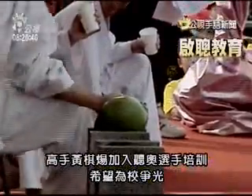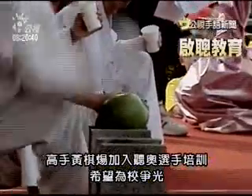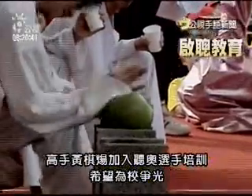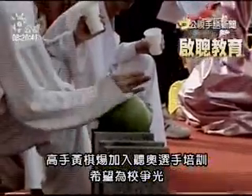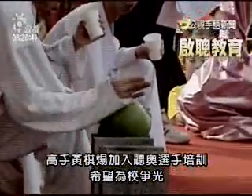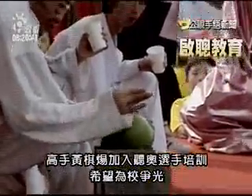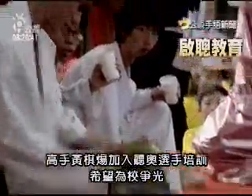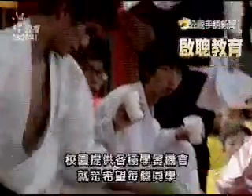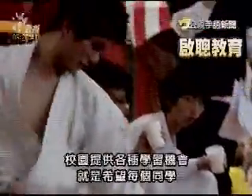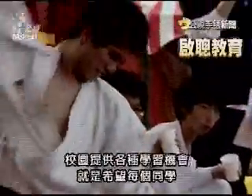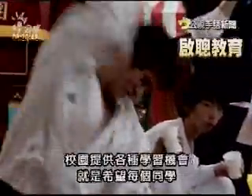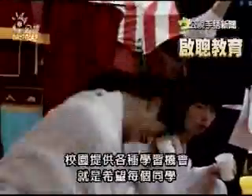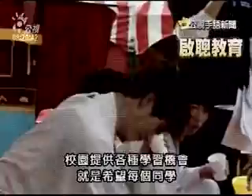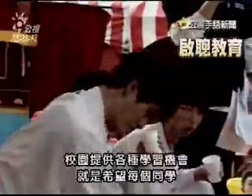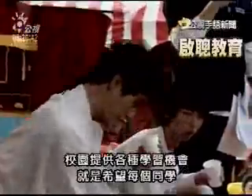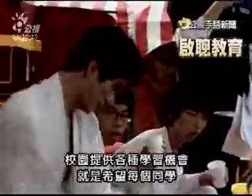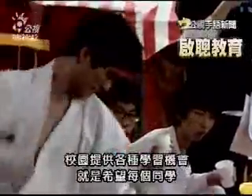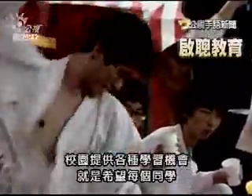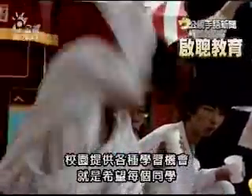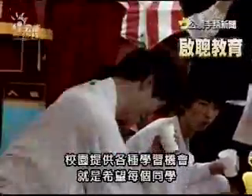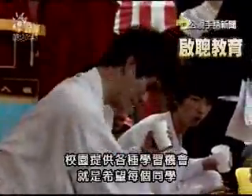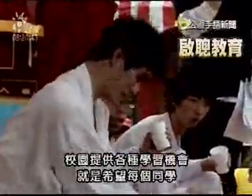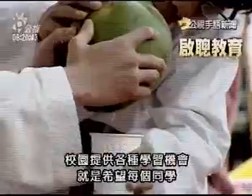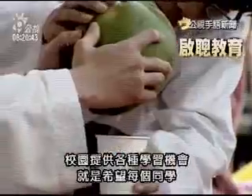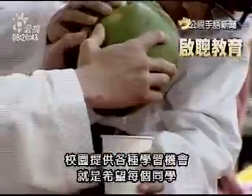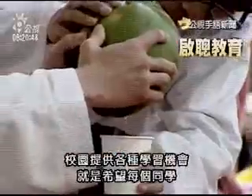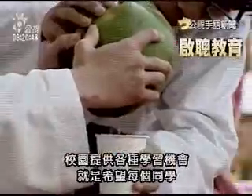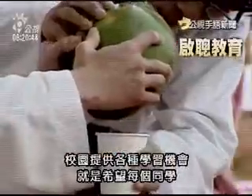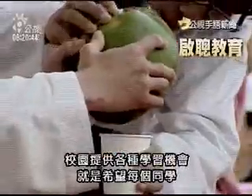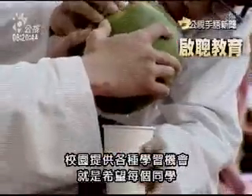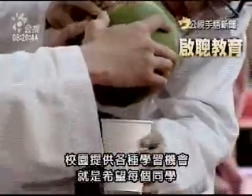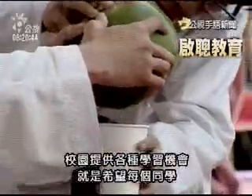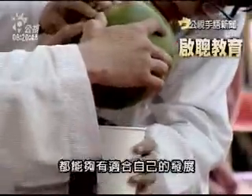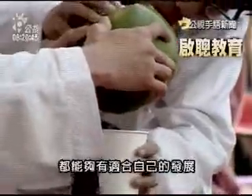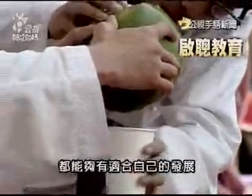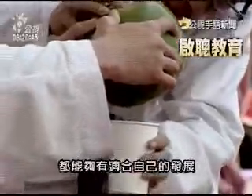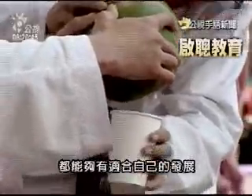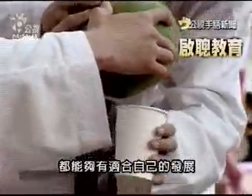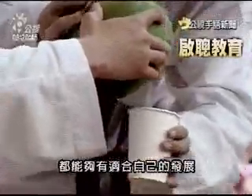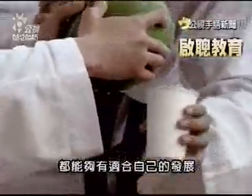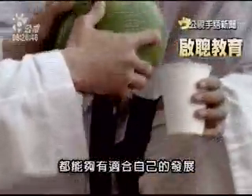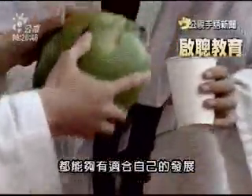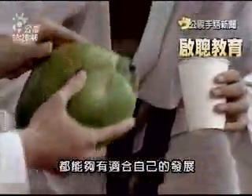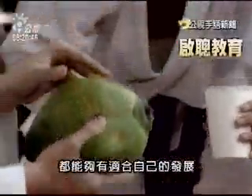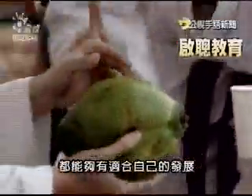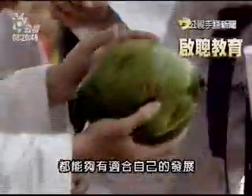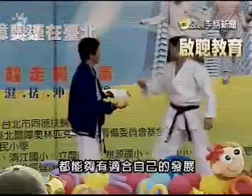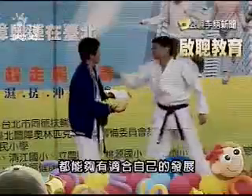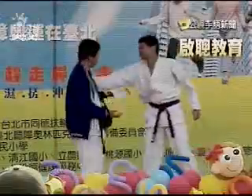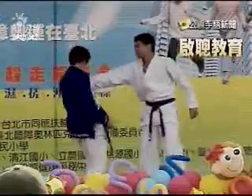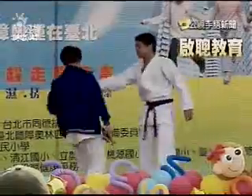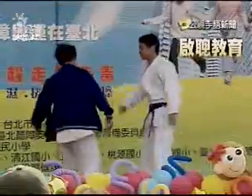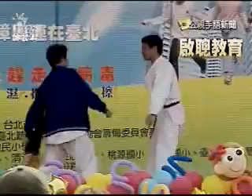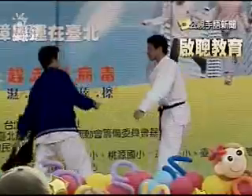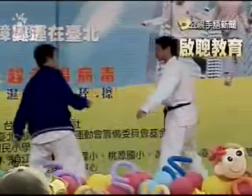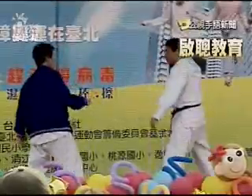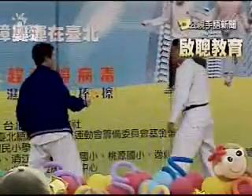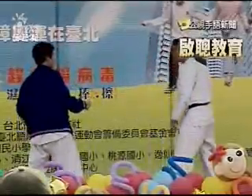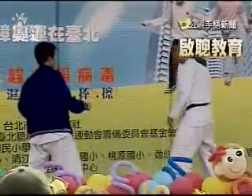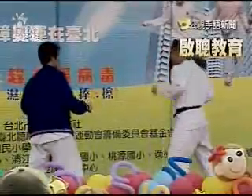光。校园提供各种学习机会，就是希望每个同学都能够有适合自己的发展。记者欧佩君、郑凯